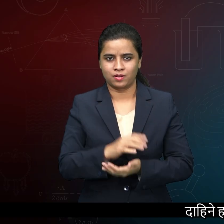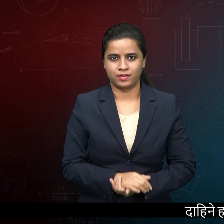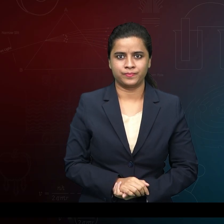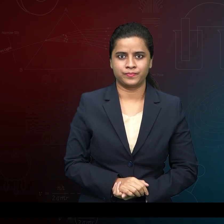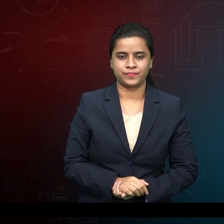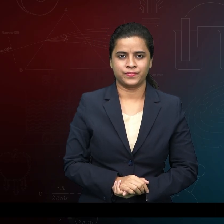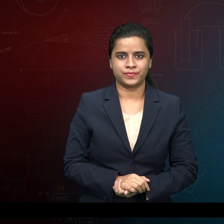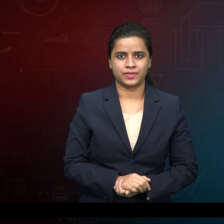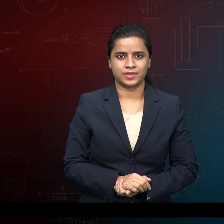सीधे तार।